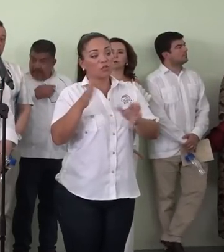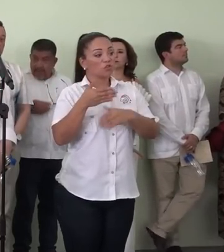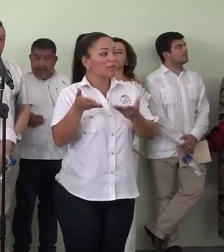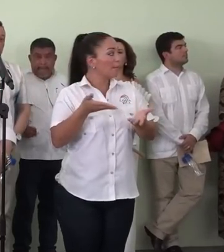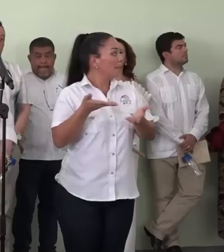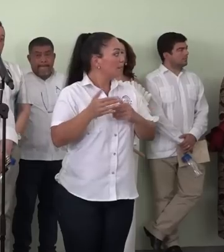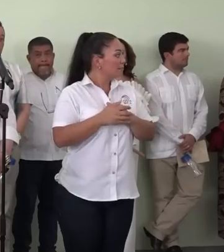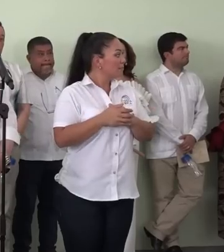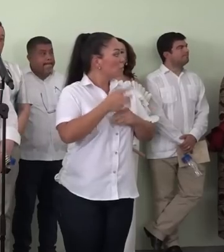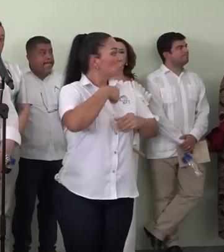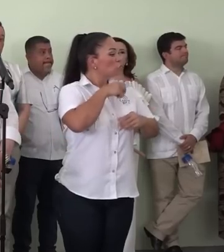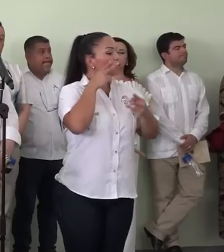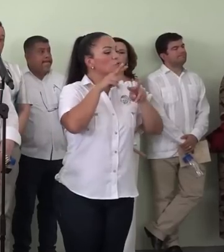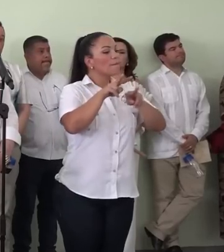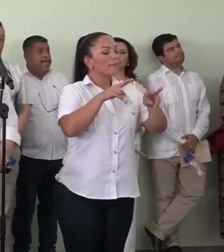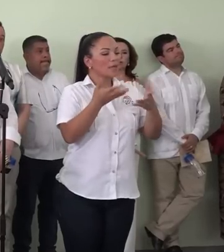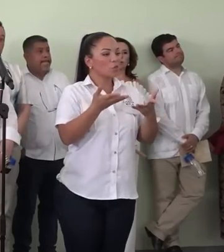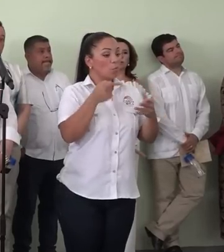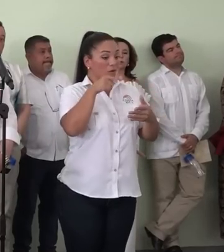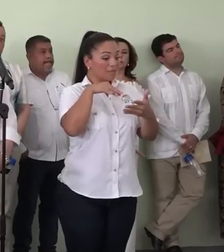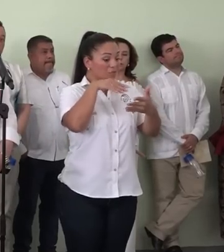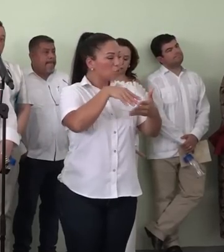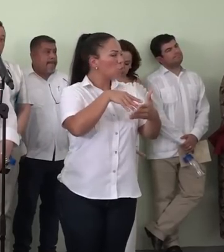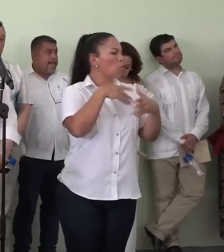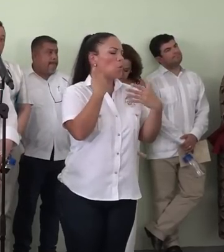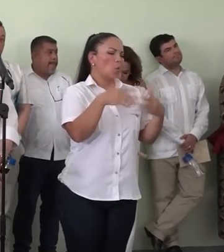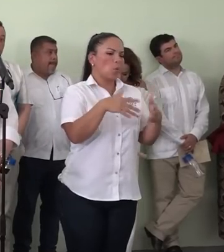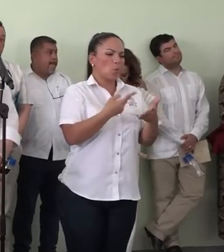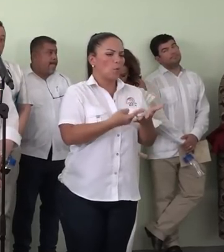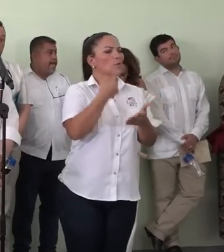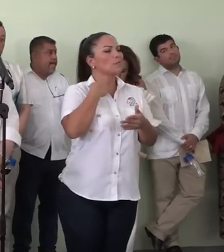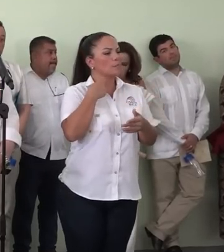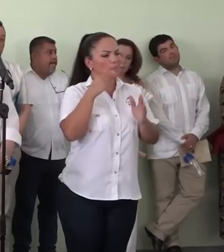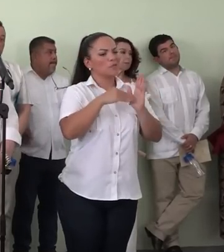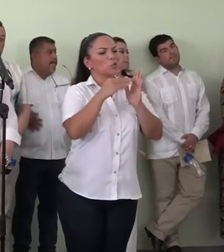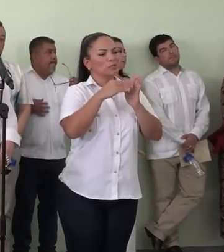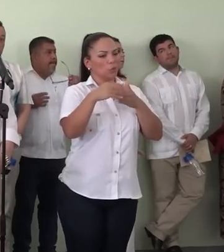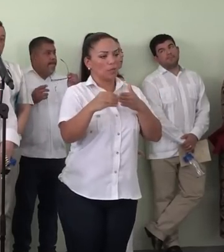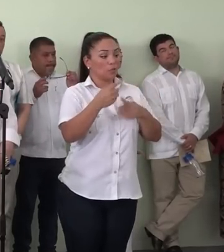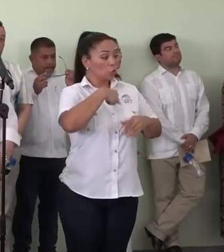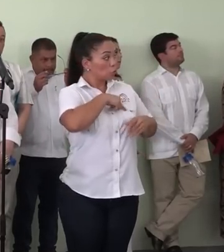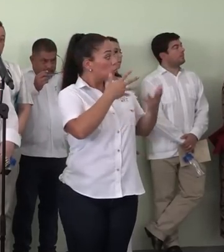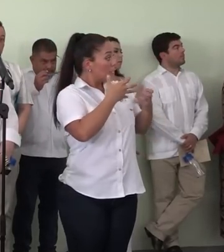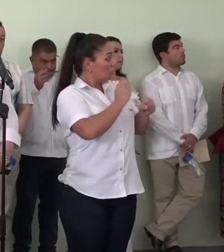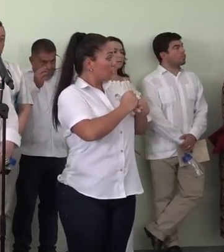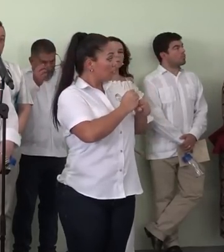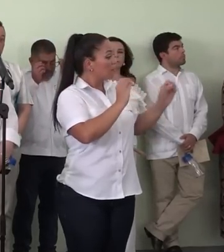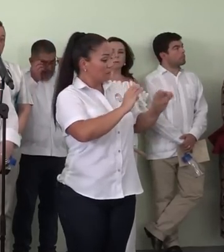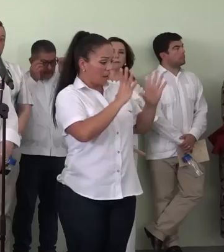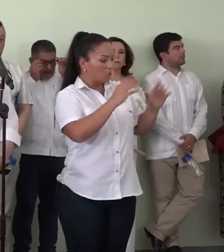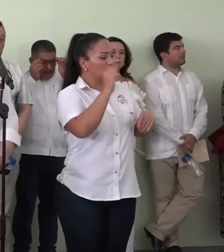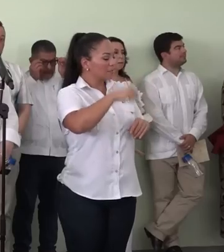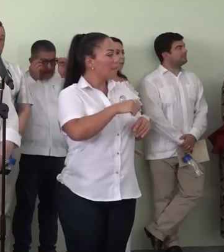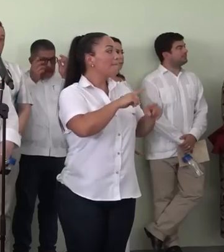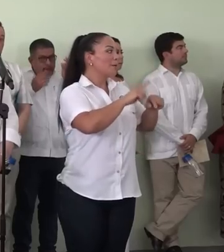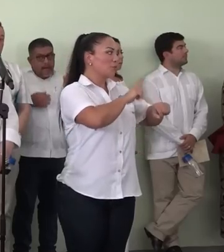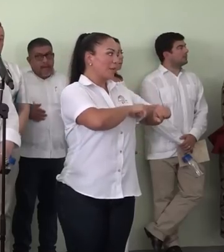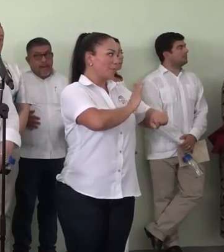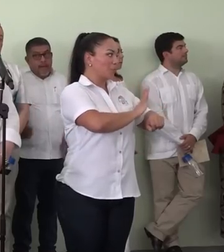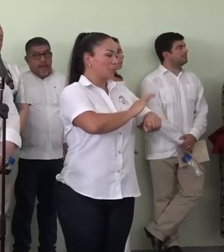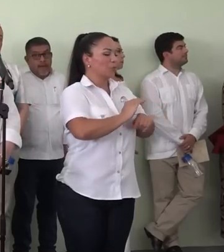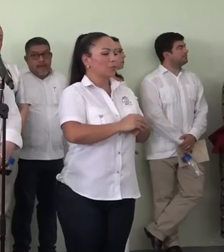Estamos viendo, porque solo ese estudio vale millones de dólares. ¿Lo queremos hacer? Sí, claro, pero eso lleva